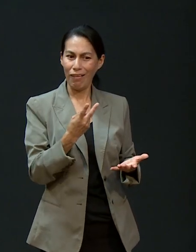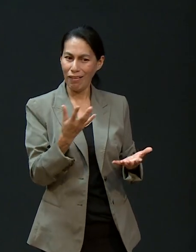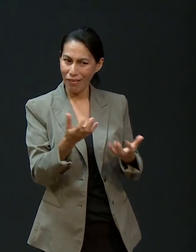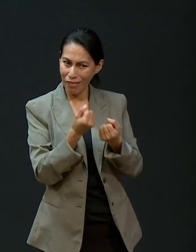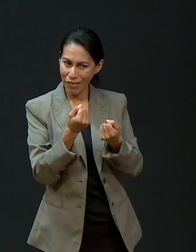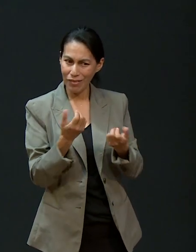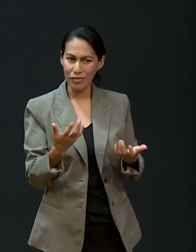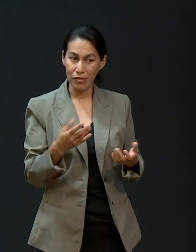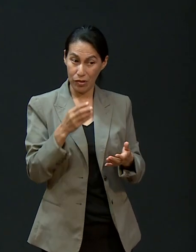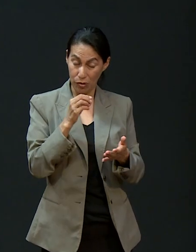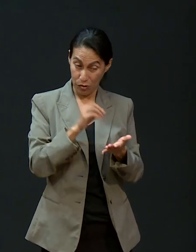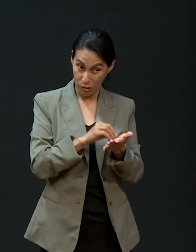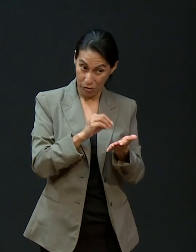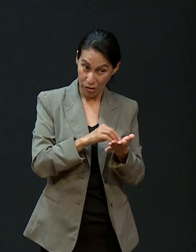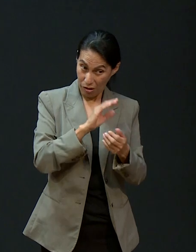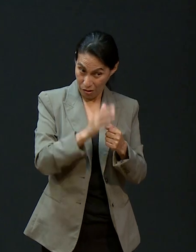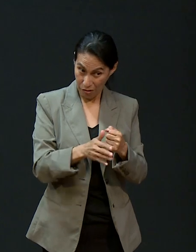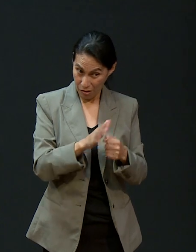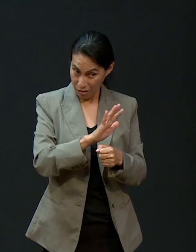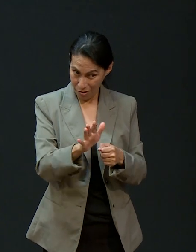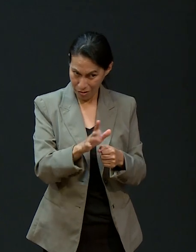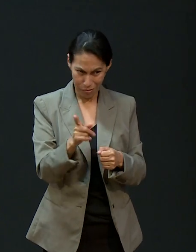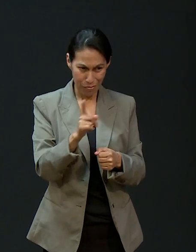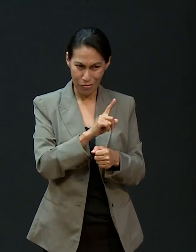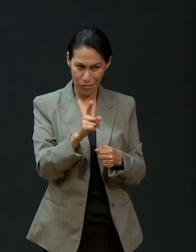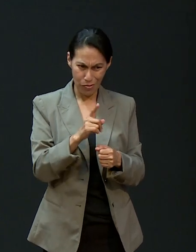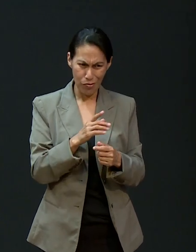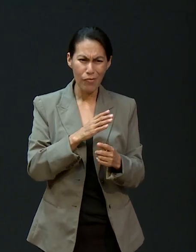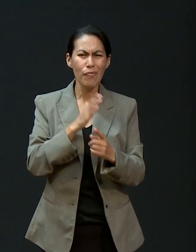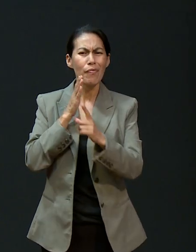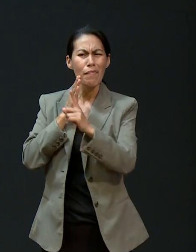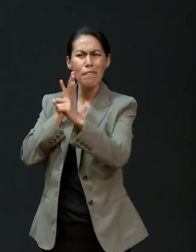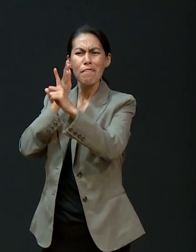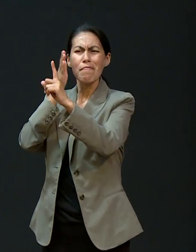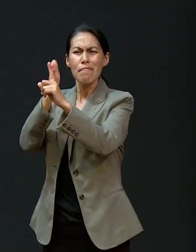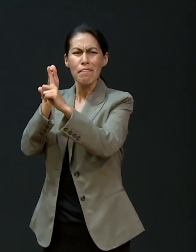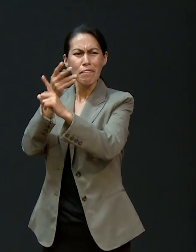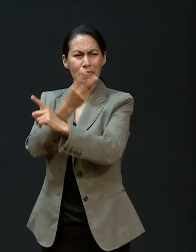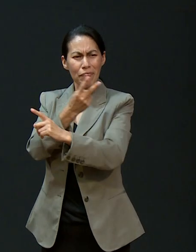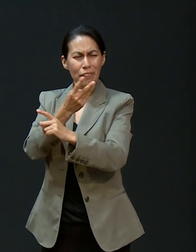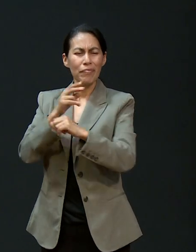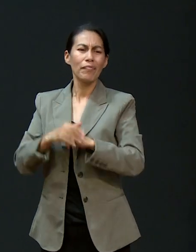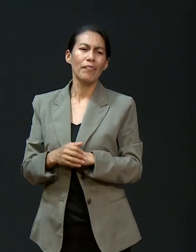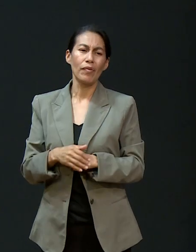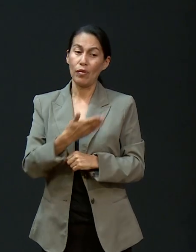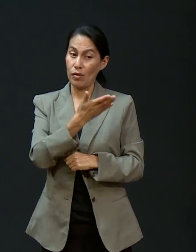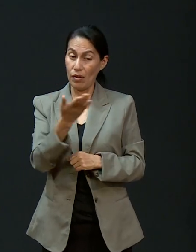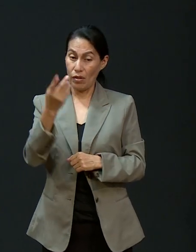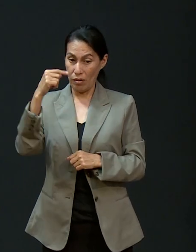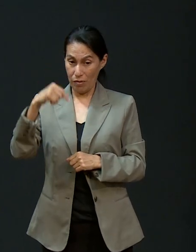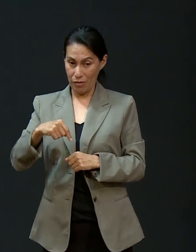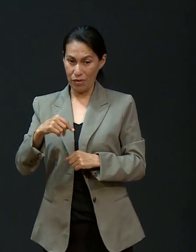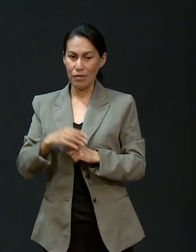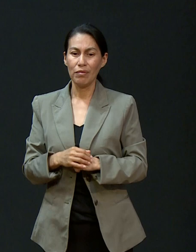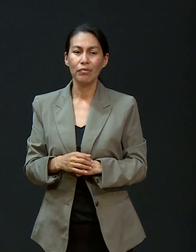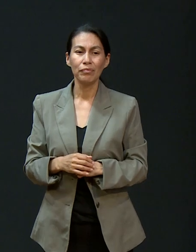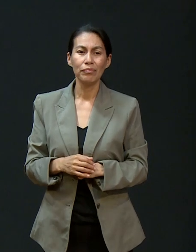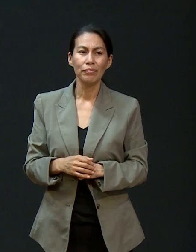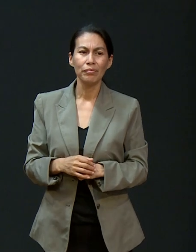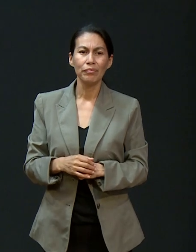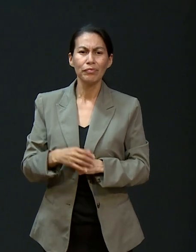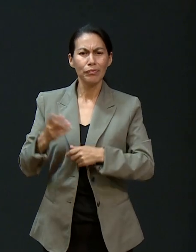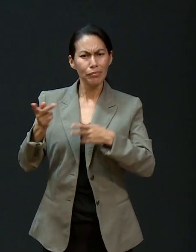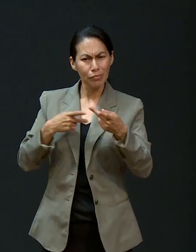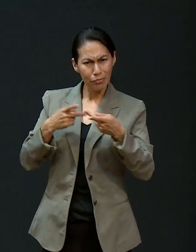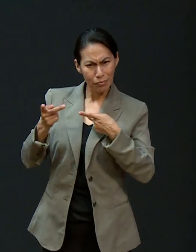ambos. Y todavía no se ha cumplido. Está en proceso de cumplimiento. El hecho de que hayan venido aquí